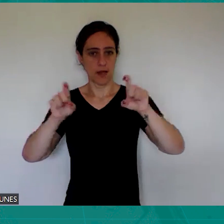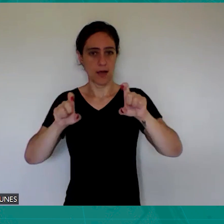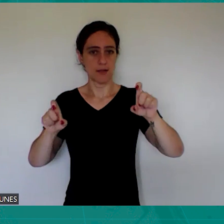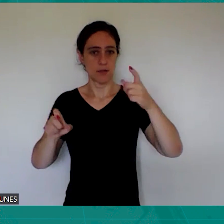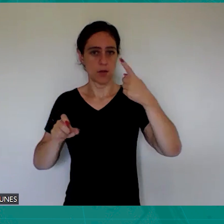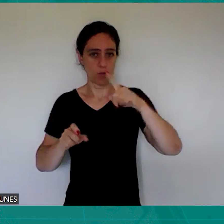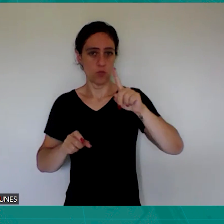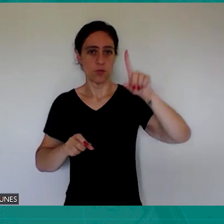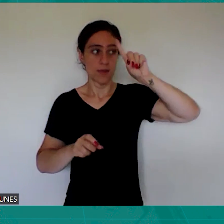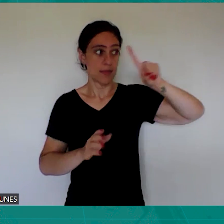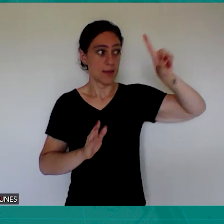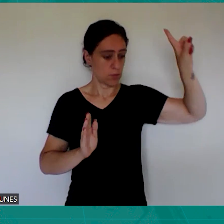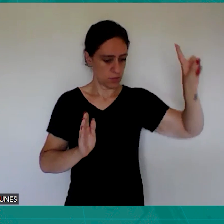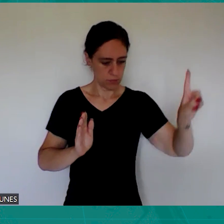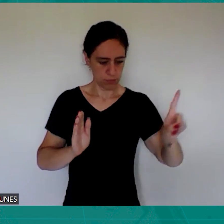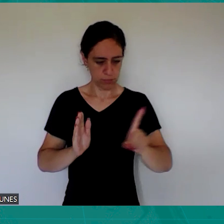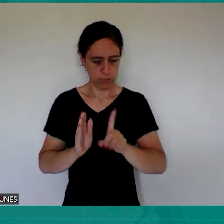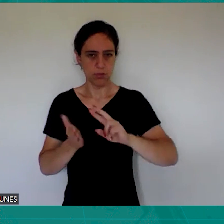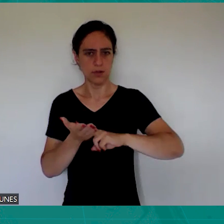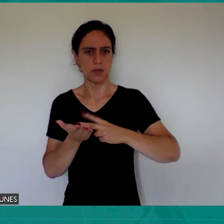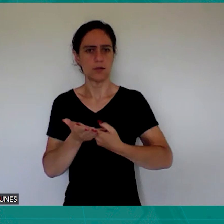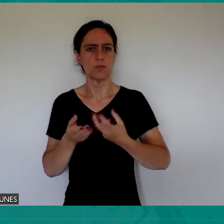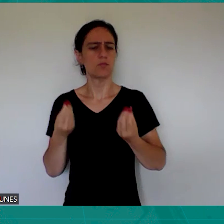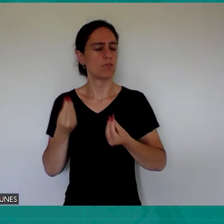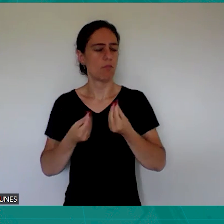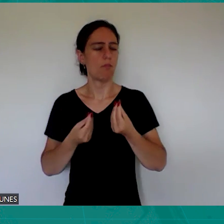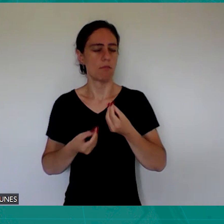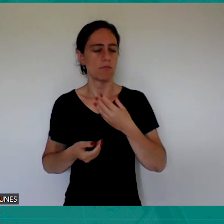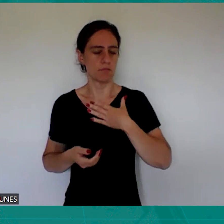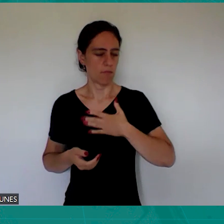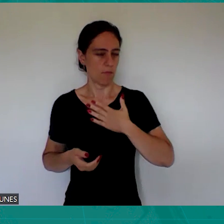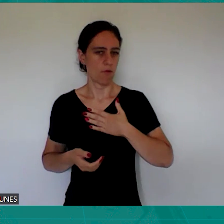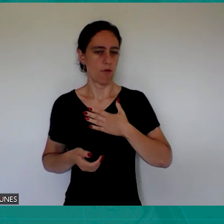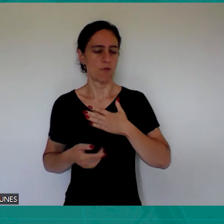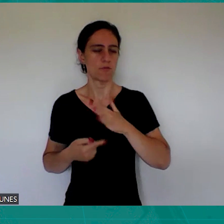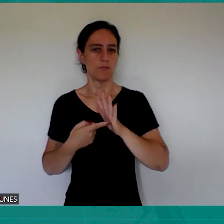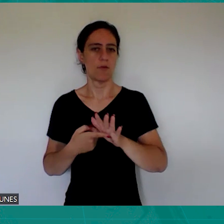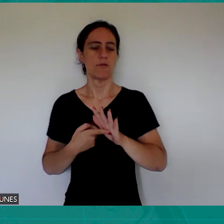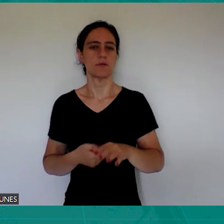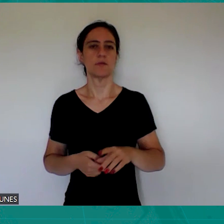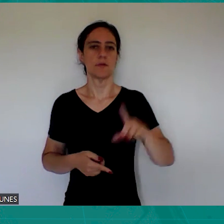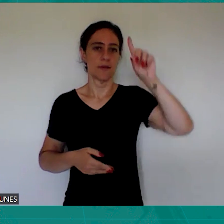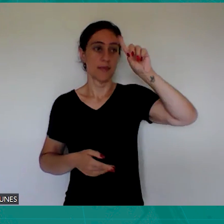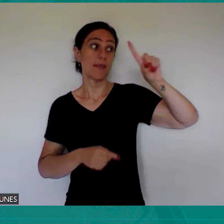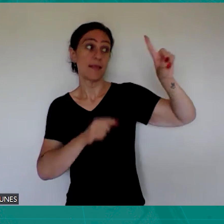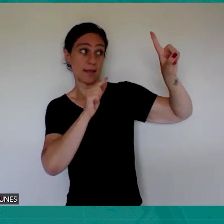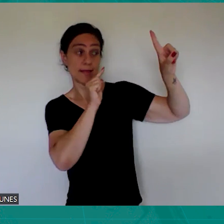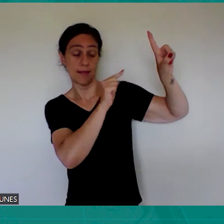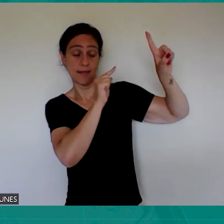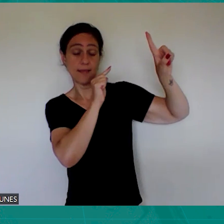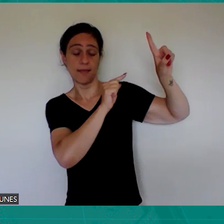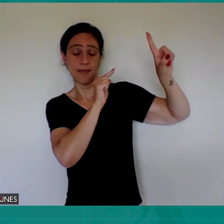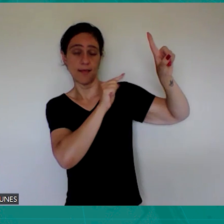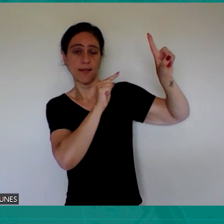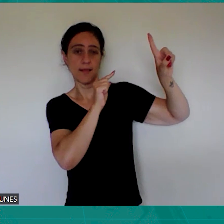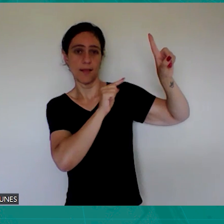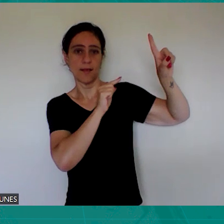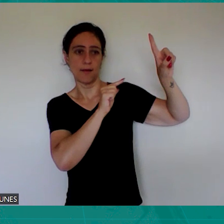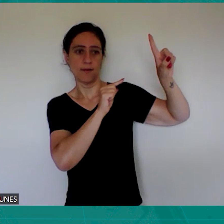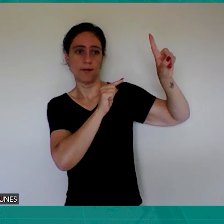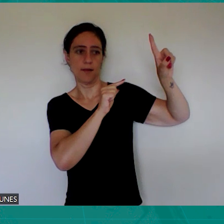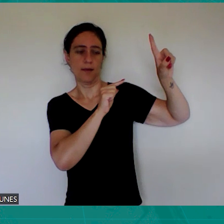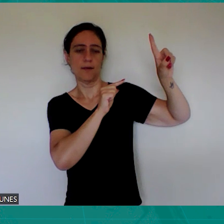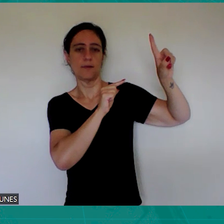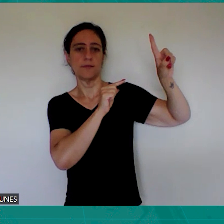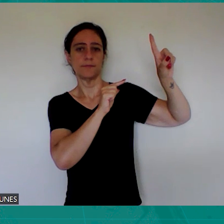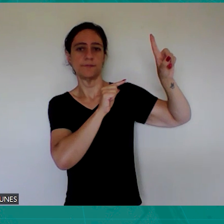com eles, é traduzida assim, e eu gosto muito. Aqui diz: e ele, referindo-se a Deus, ele e ele, aí